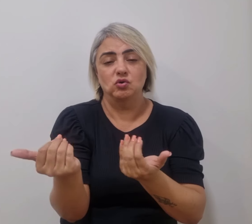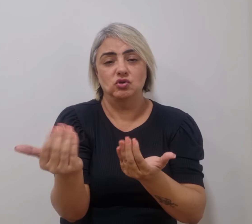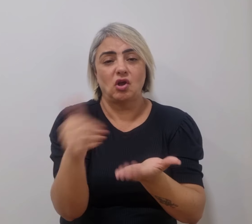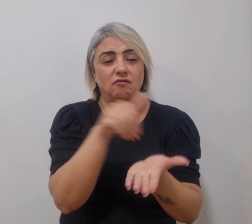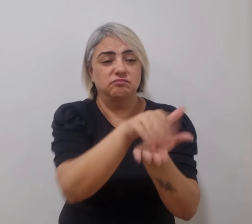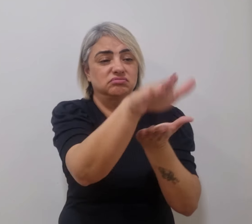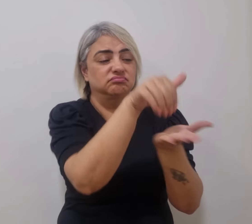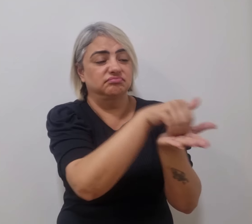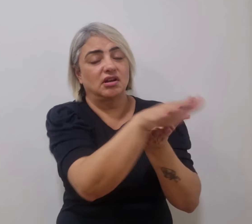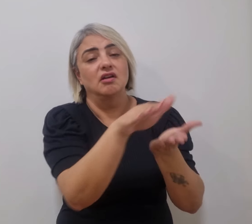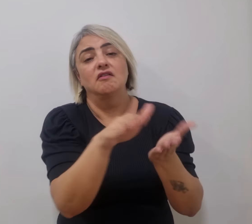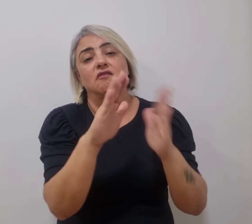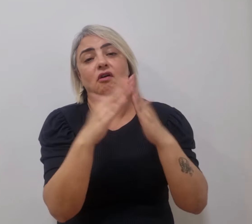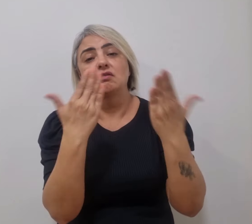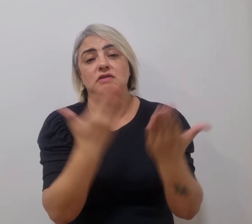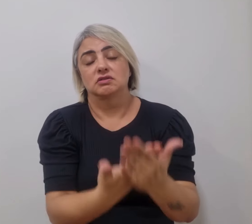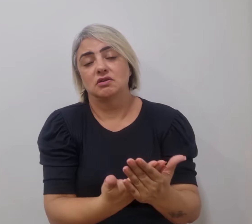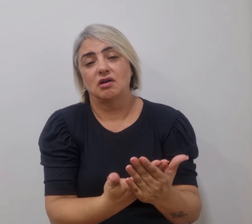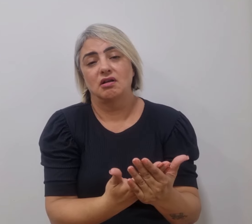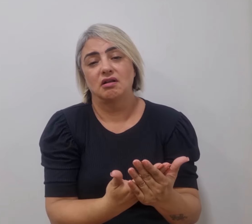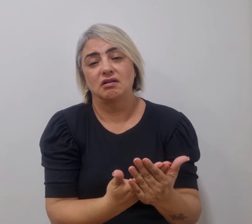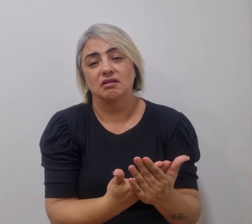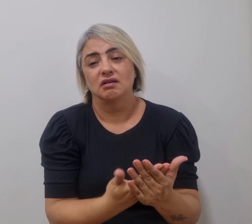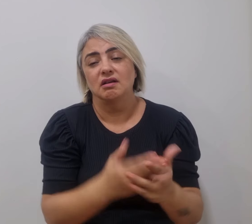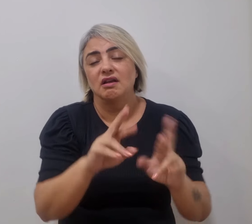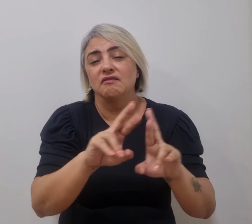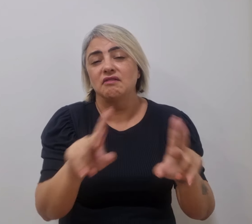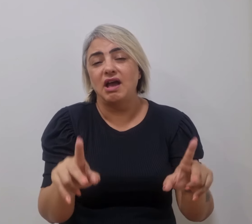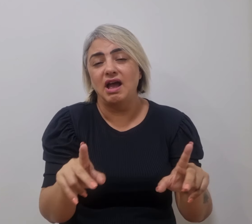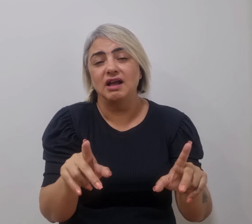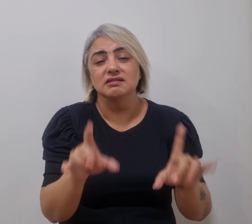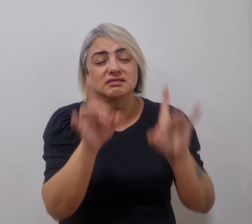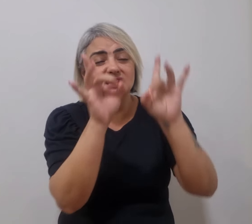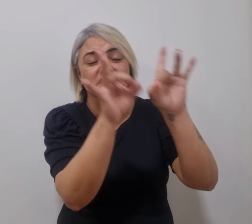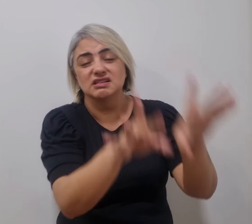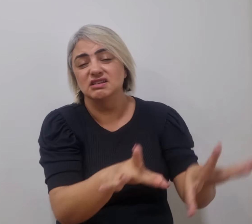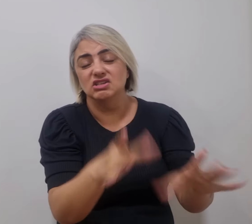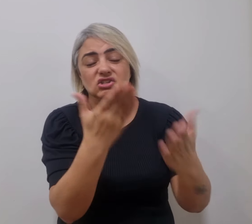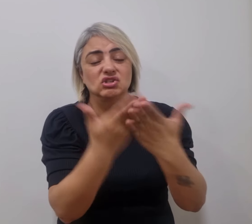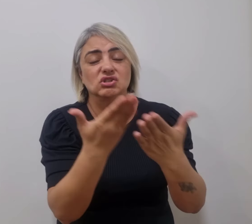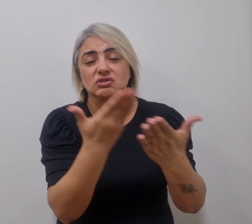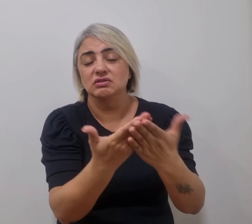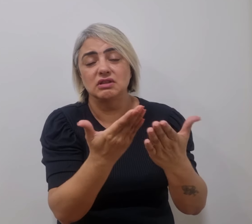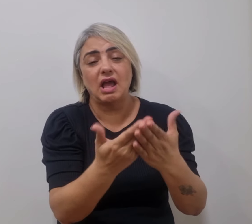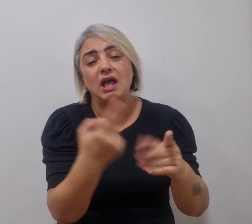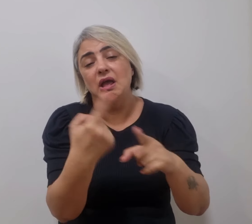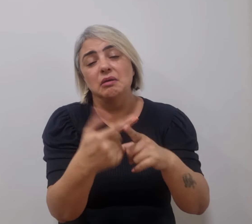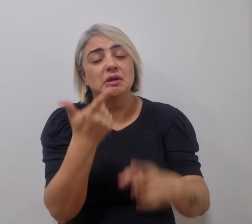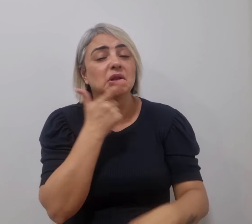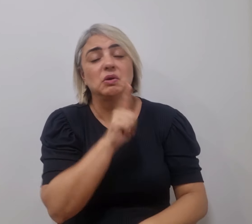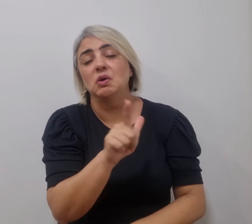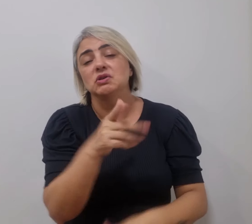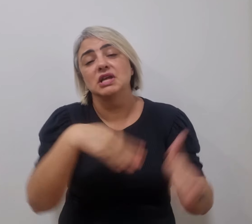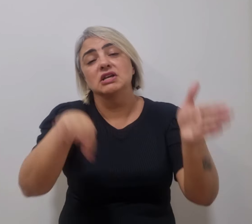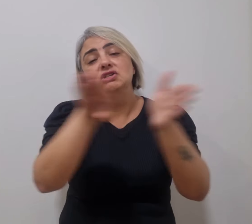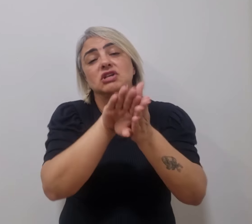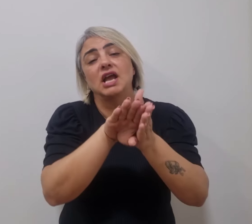escolar. Muitos desistem dos estudos porque não conseguem ir às escolas na cidade.